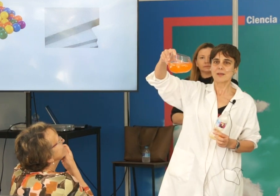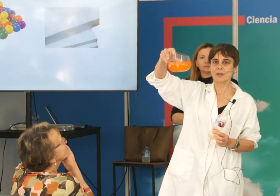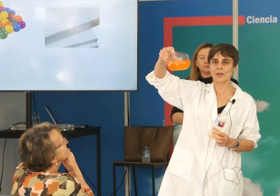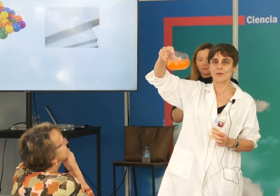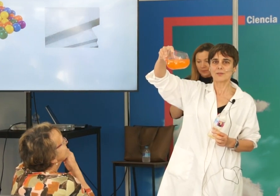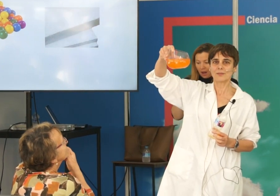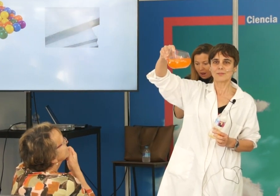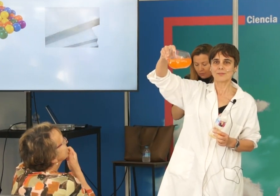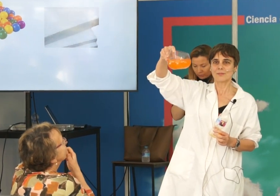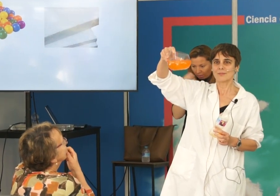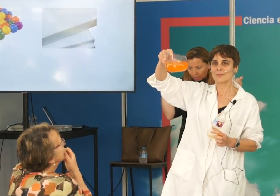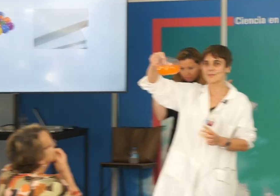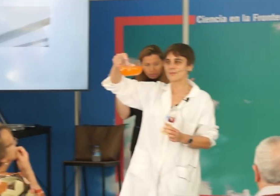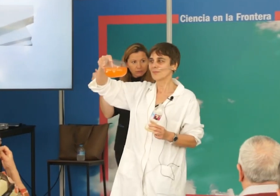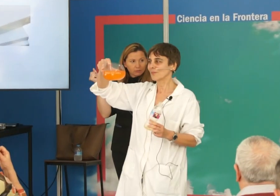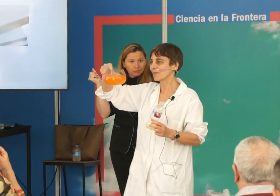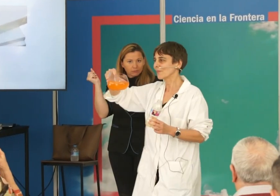han desaparecido.